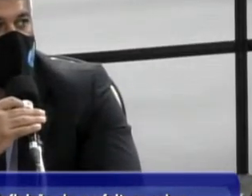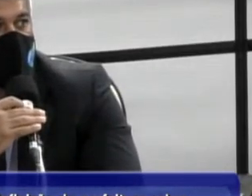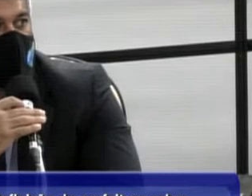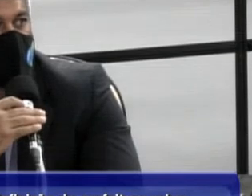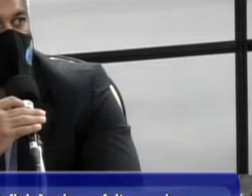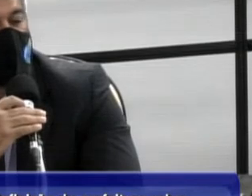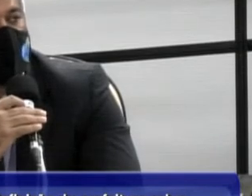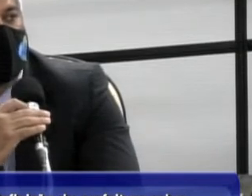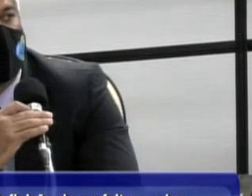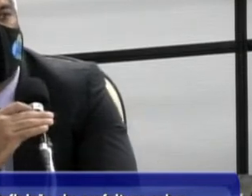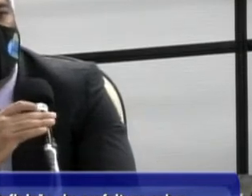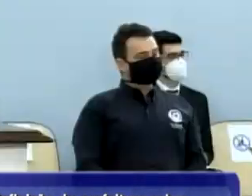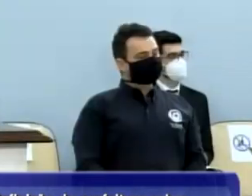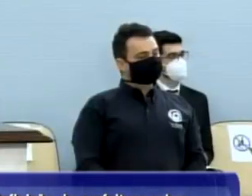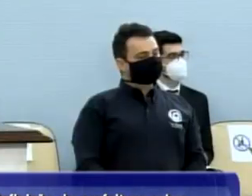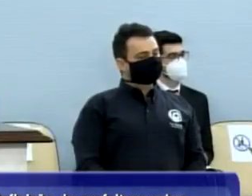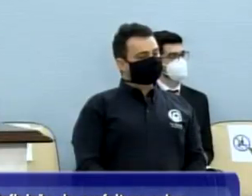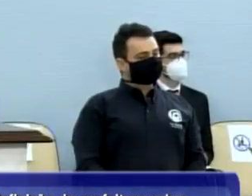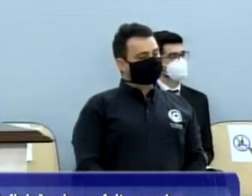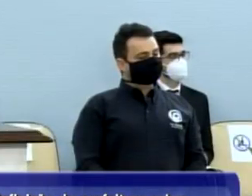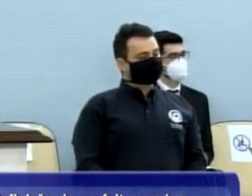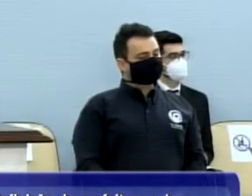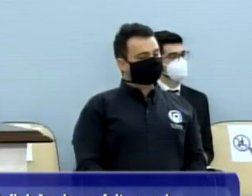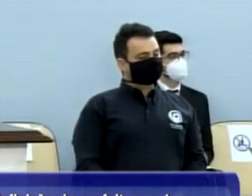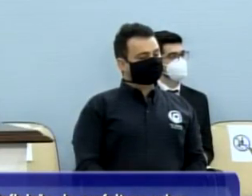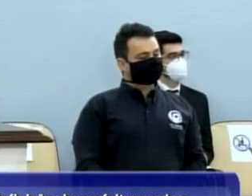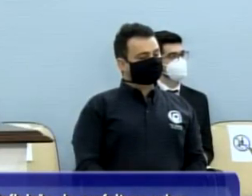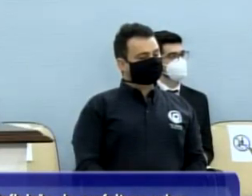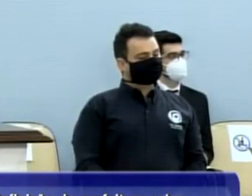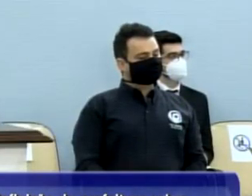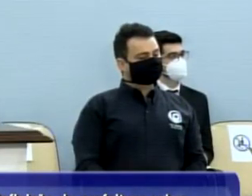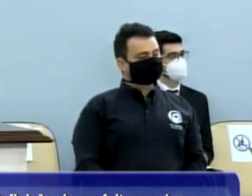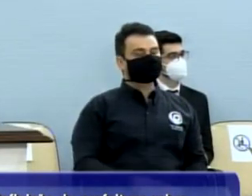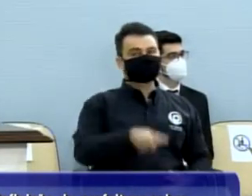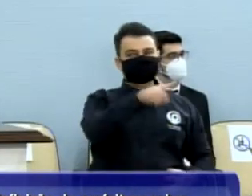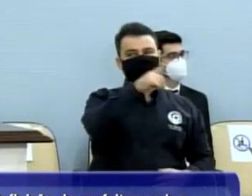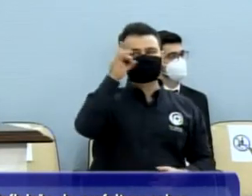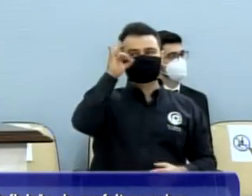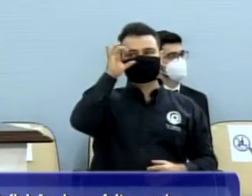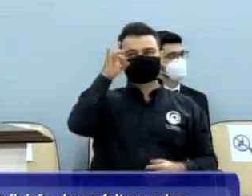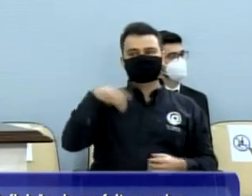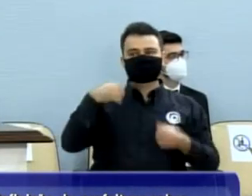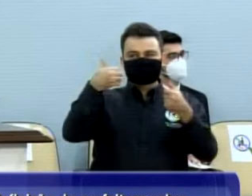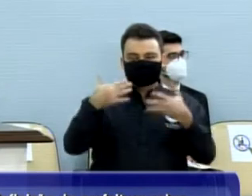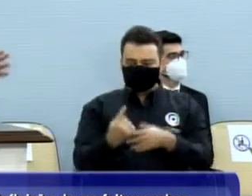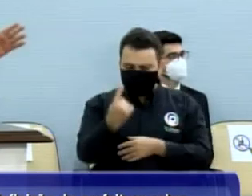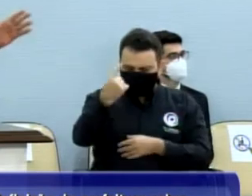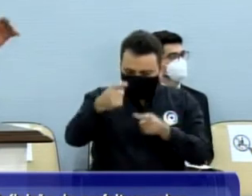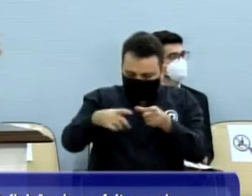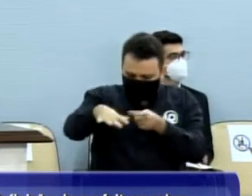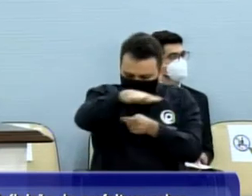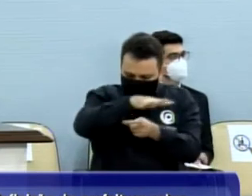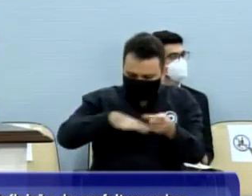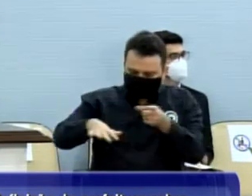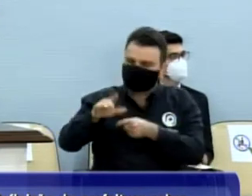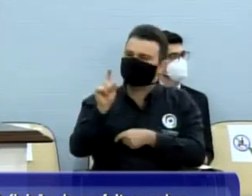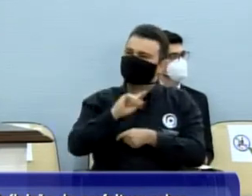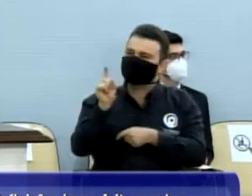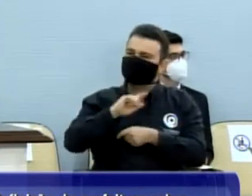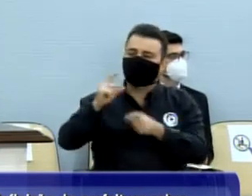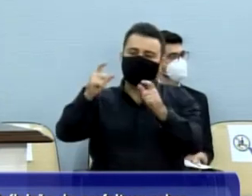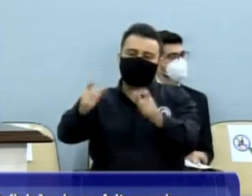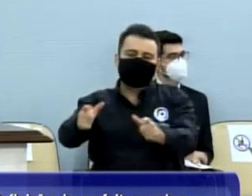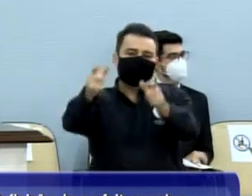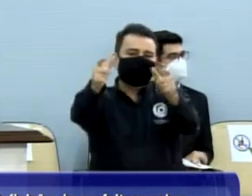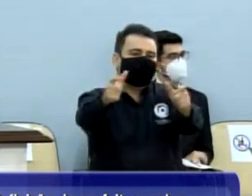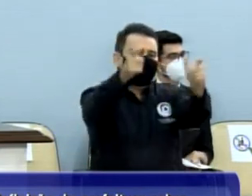tá, né? Tá bom, meu irmão? Sabe, Bruno, que você disse, não é só aquele local, são vários locais. Pedro Roberto, eu não consegui